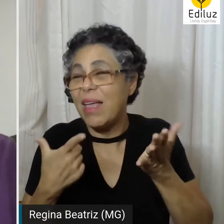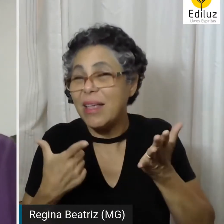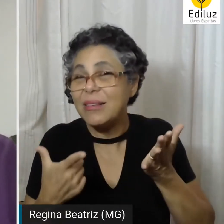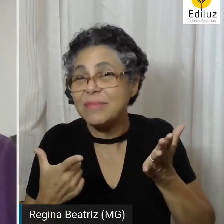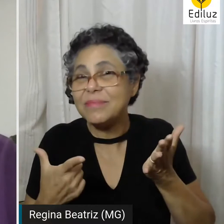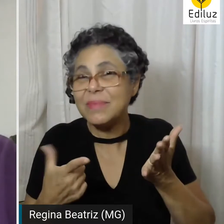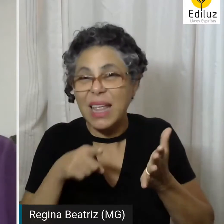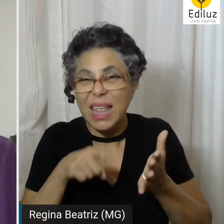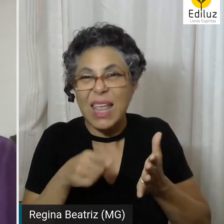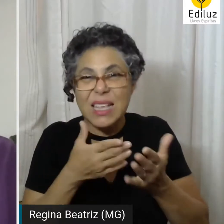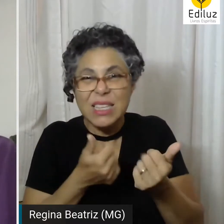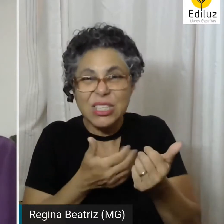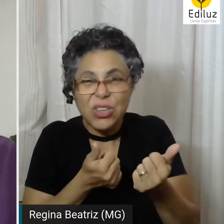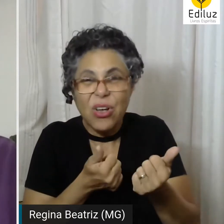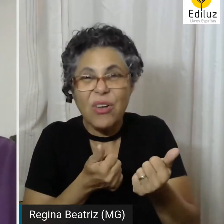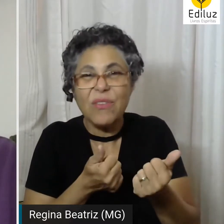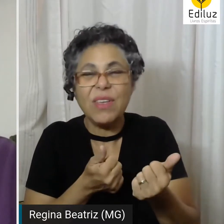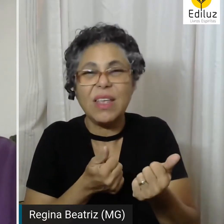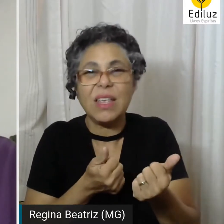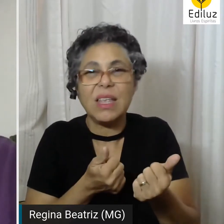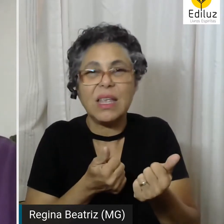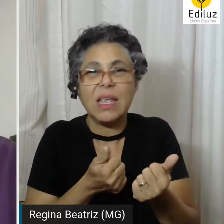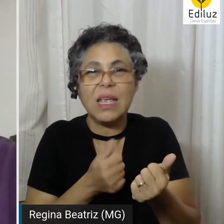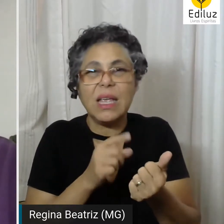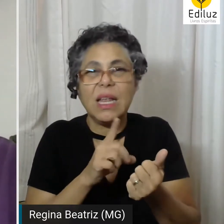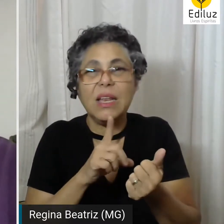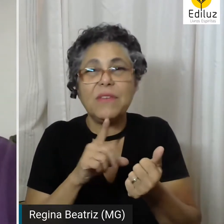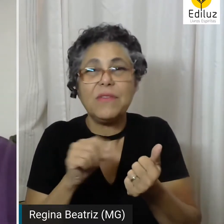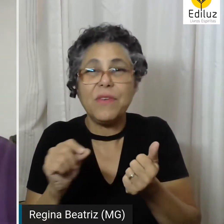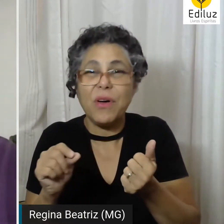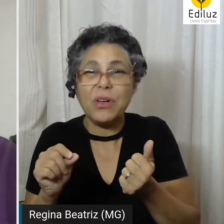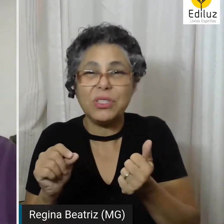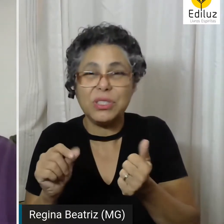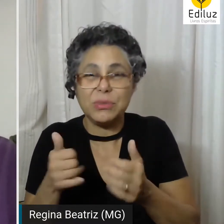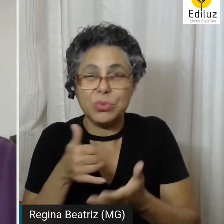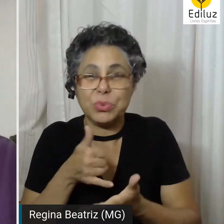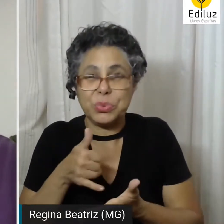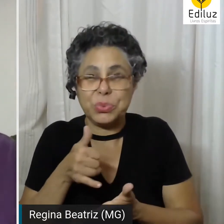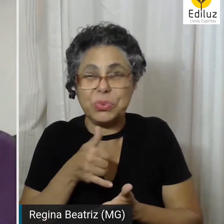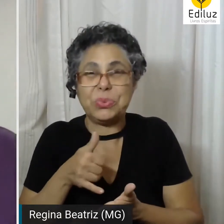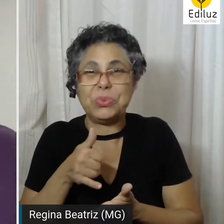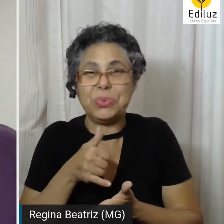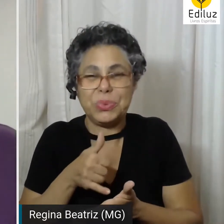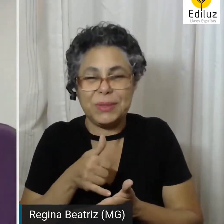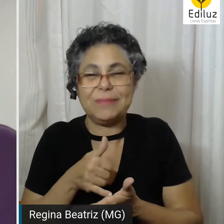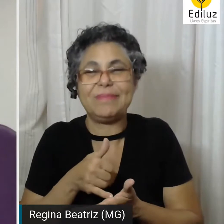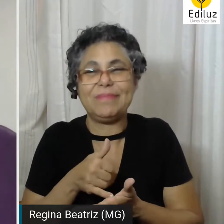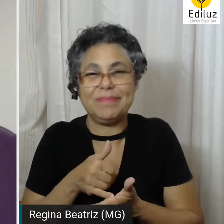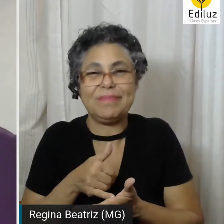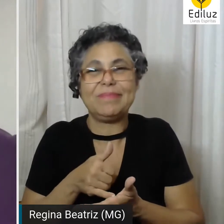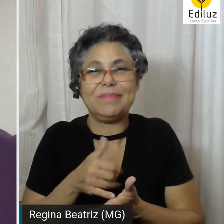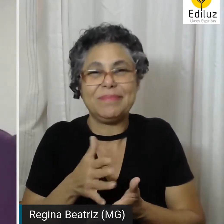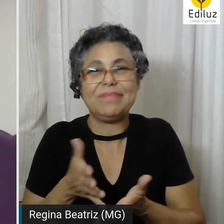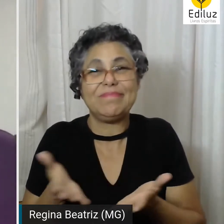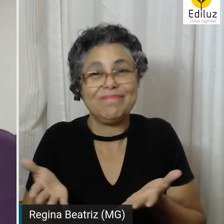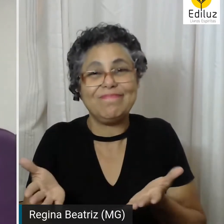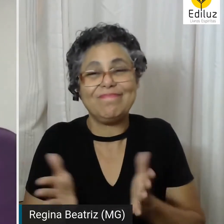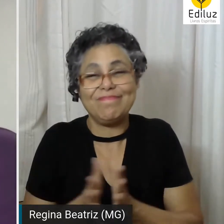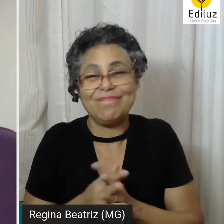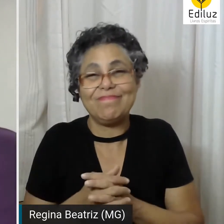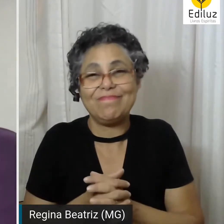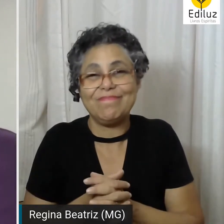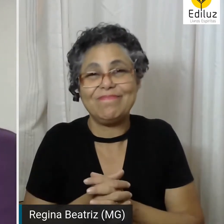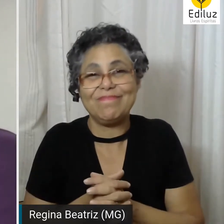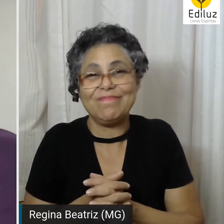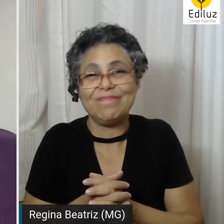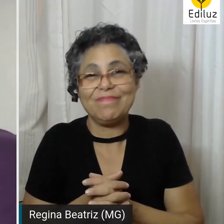Esse jovem foge através do uso de substâncias químicas, psicoativas,